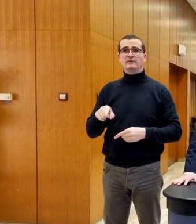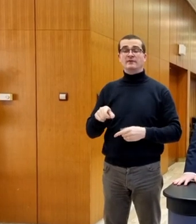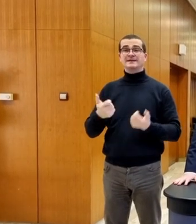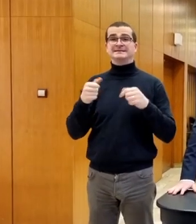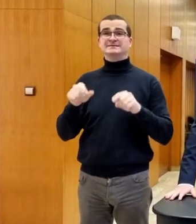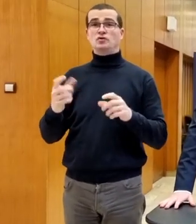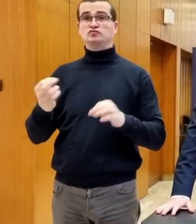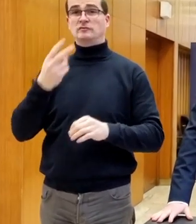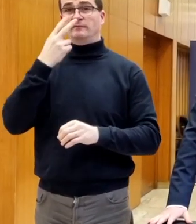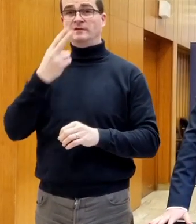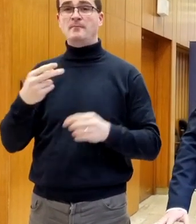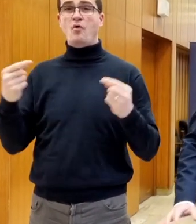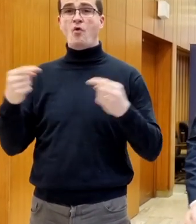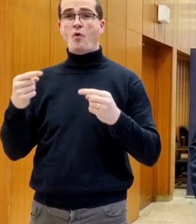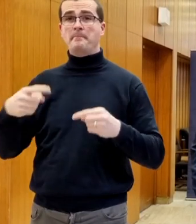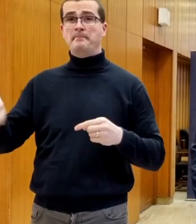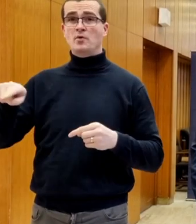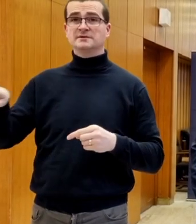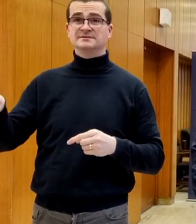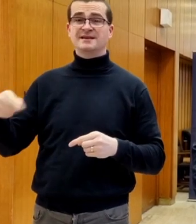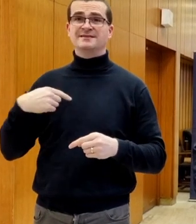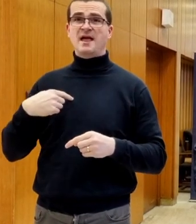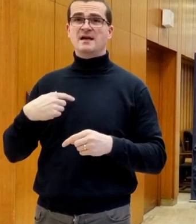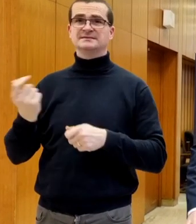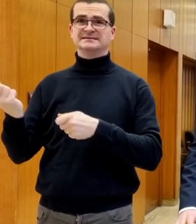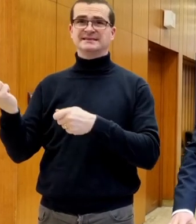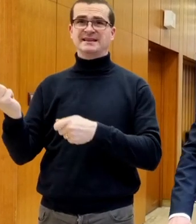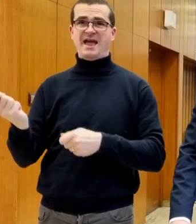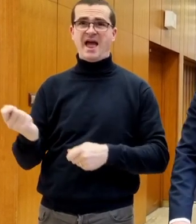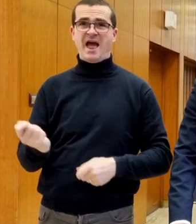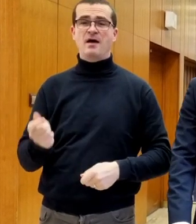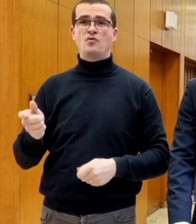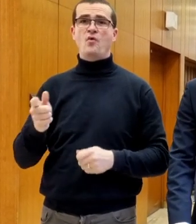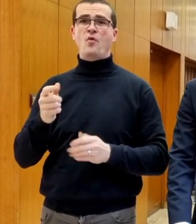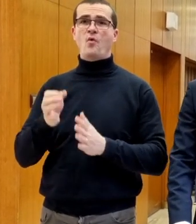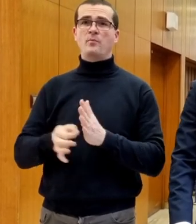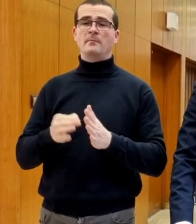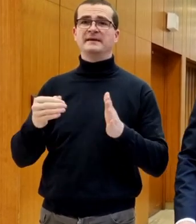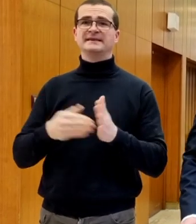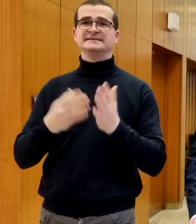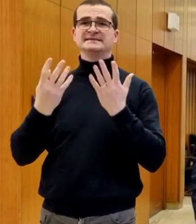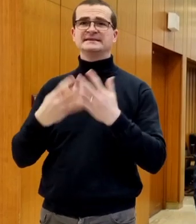toho, čo vnímam, vidím, že opozícia nás ťahá do obdobia do roku